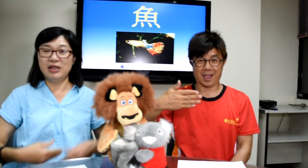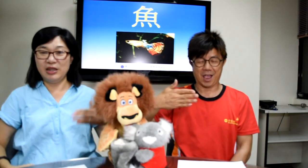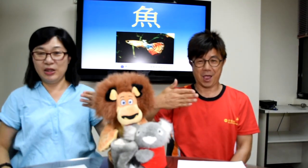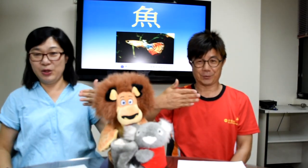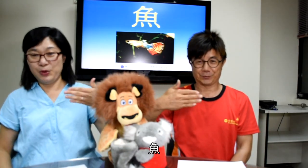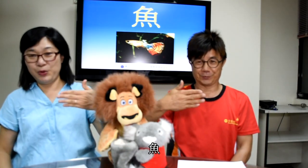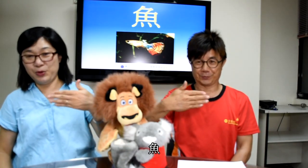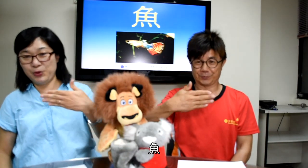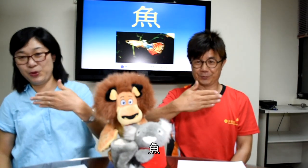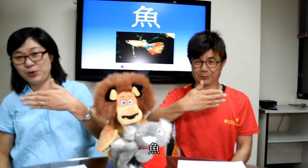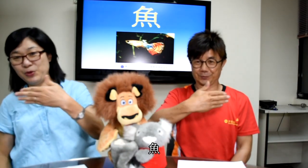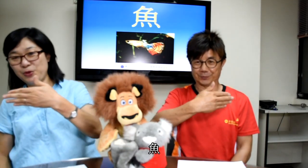鱼，